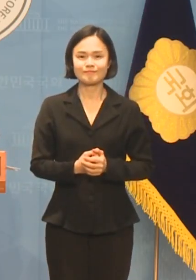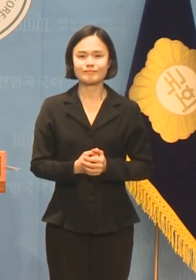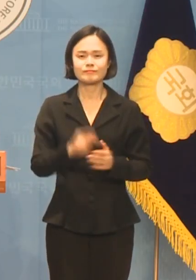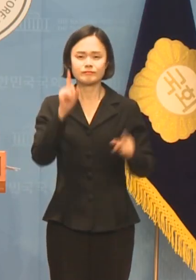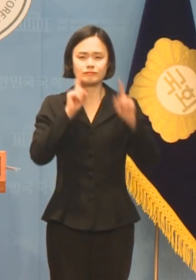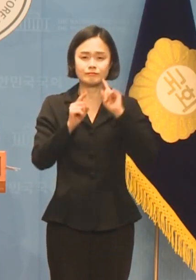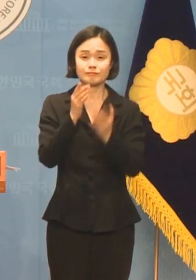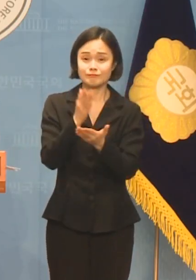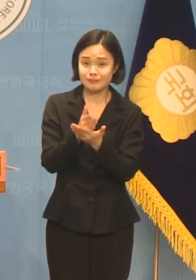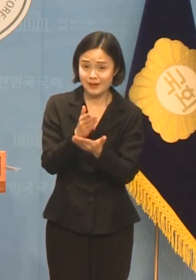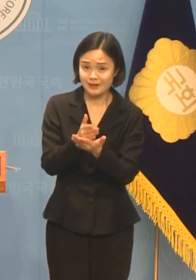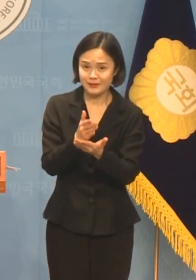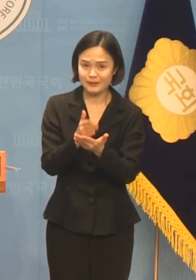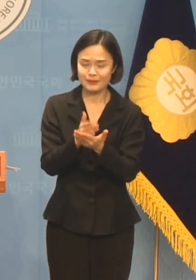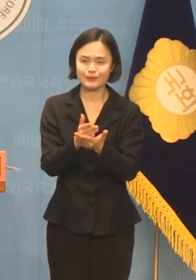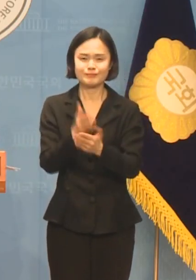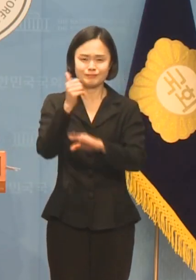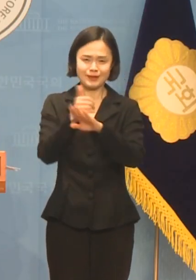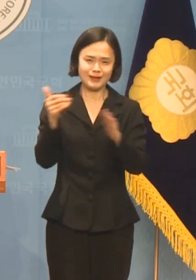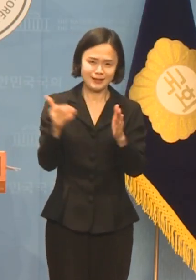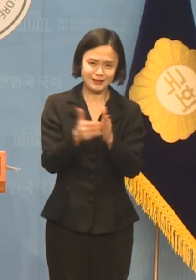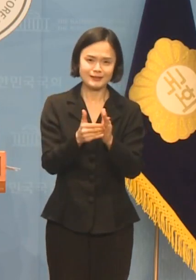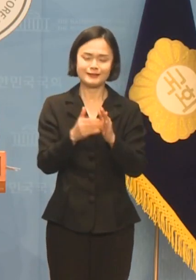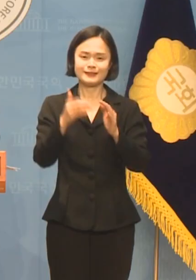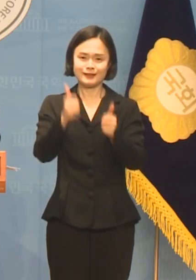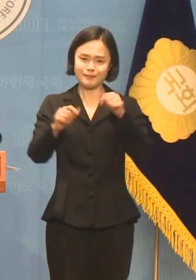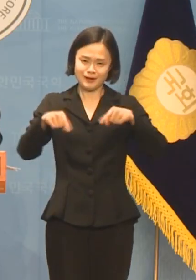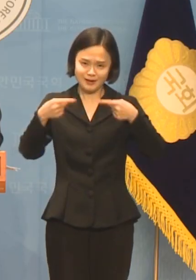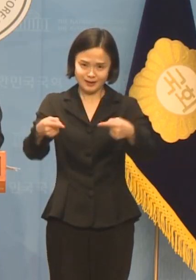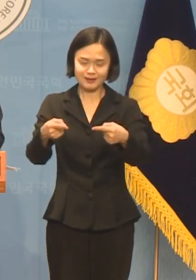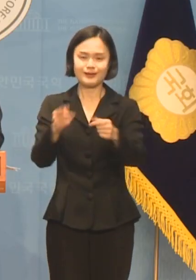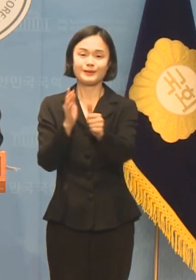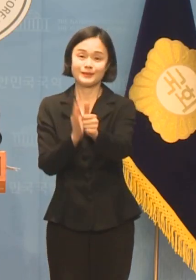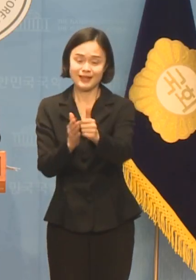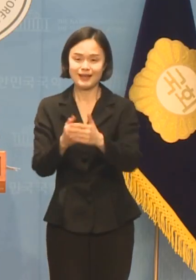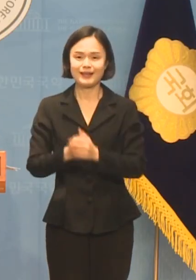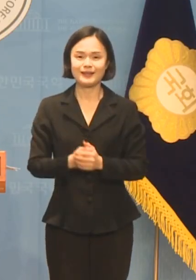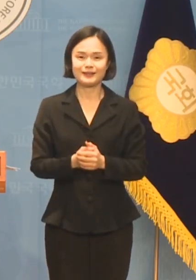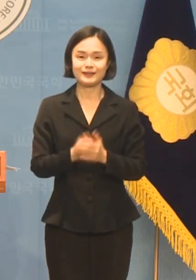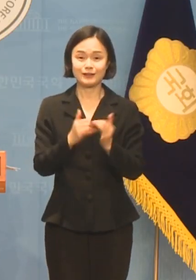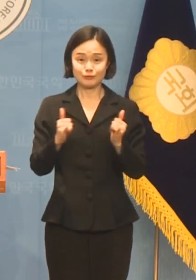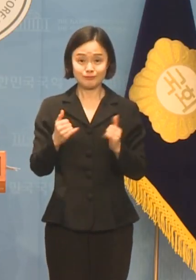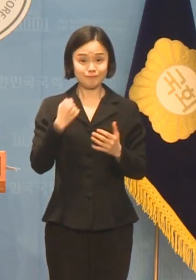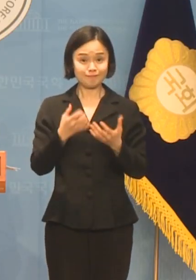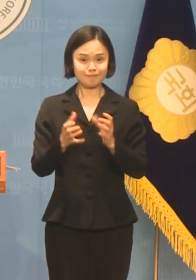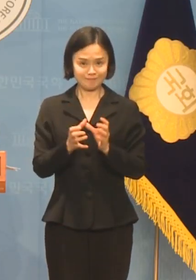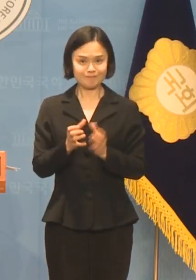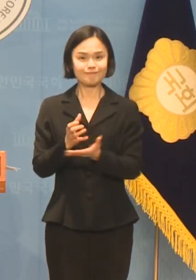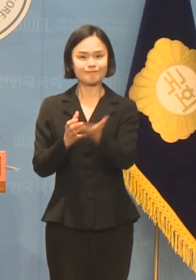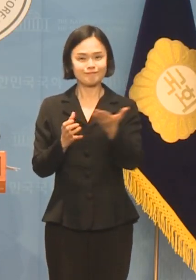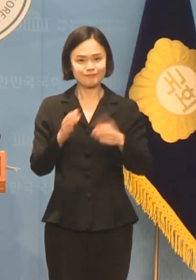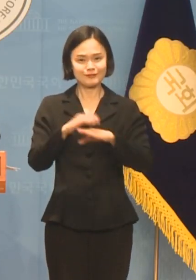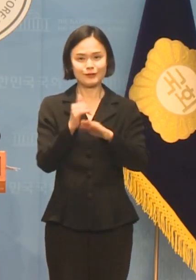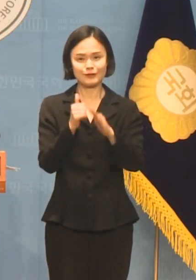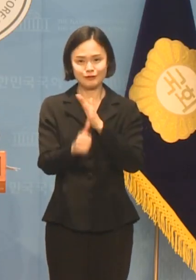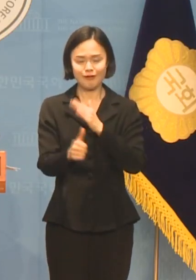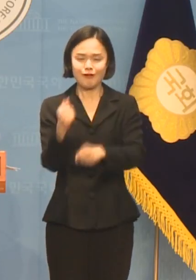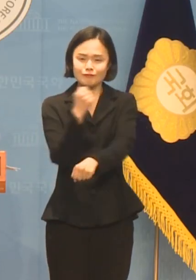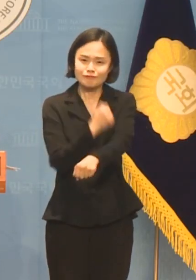다해 달려주시길 바라며 국민의힘은 여러분의 흘린 땀방울이 최고의